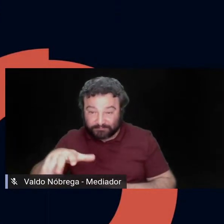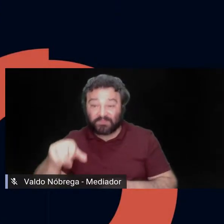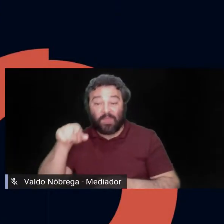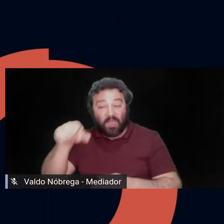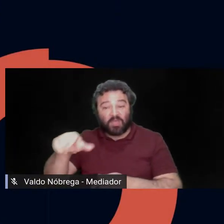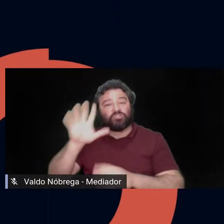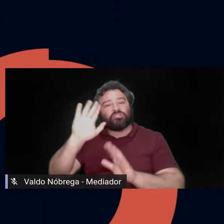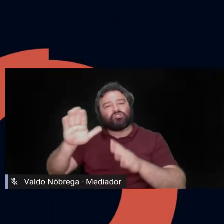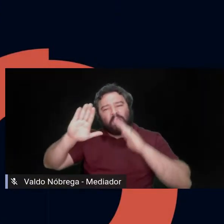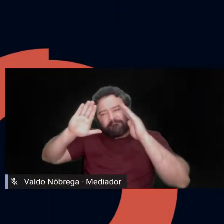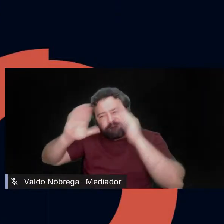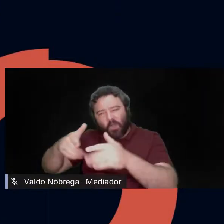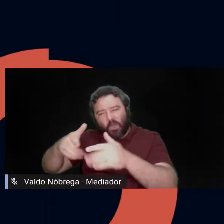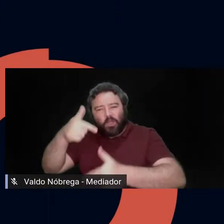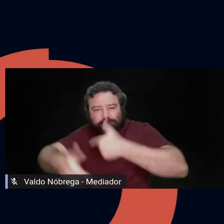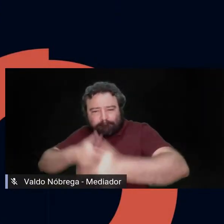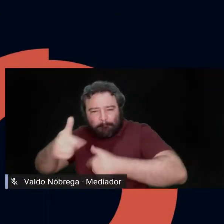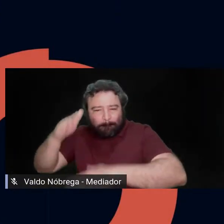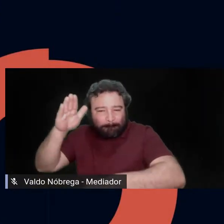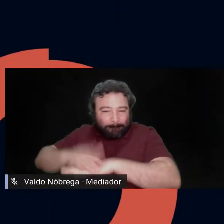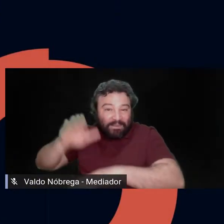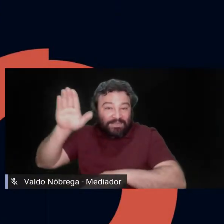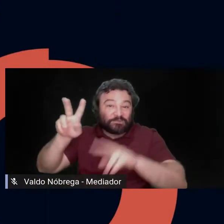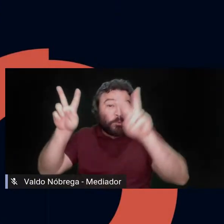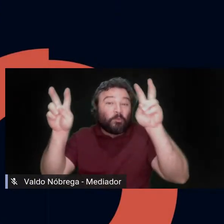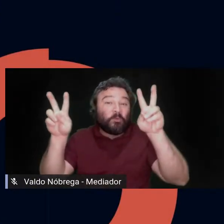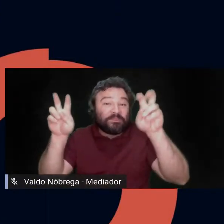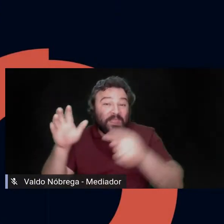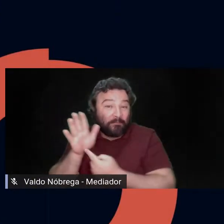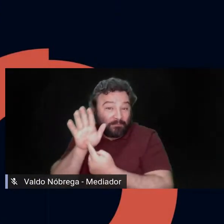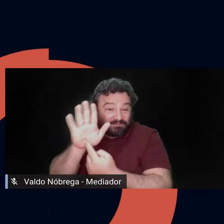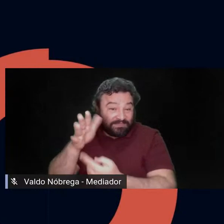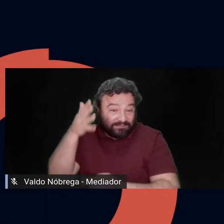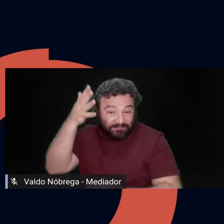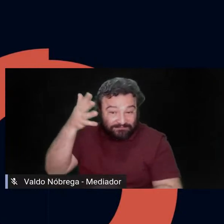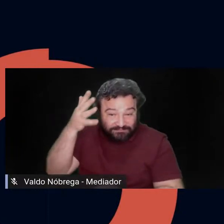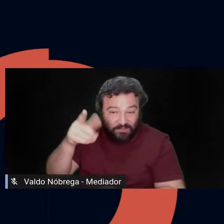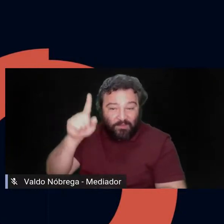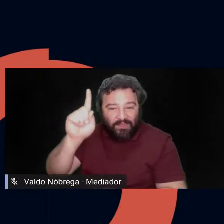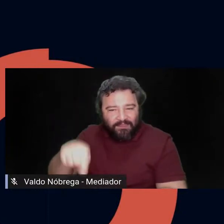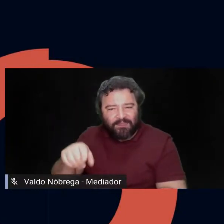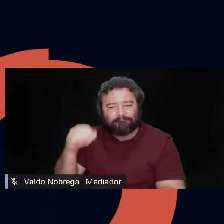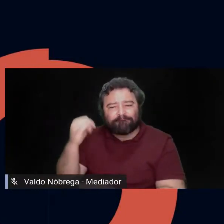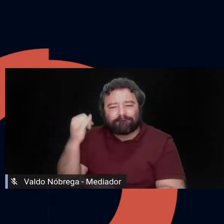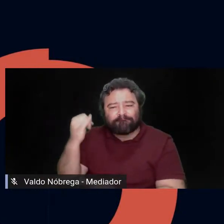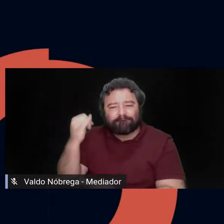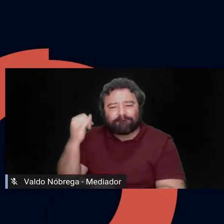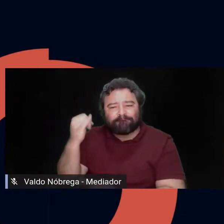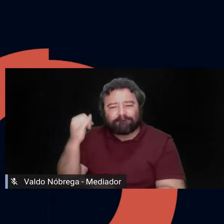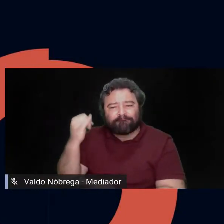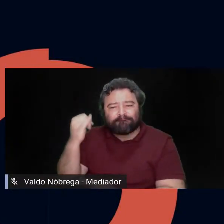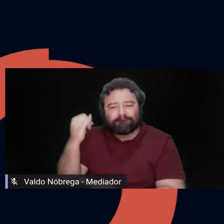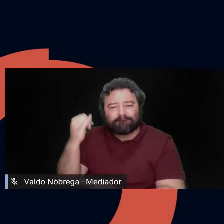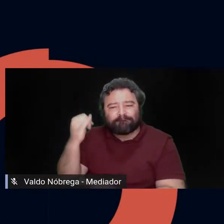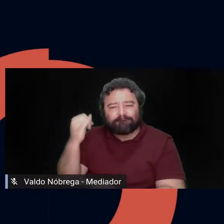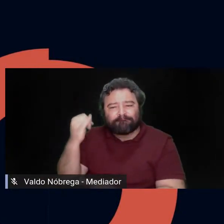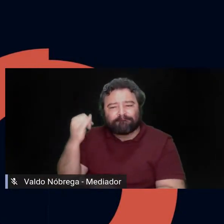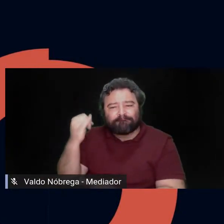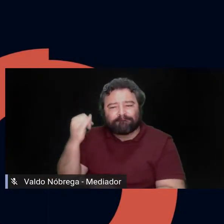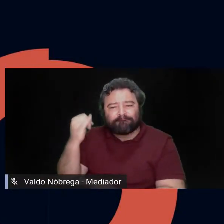travando. Então, eu também tenho experiência na área da linguagem com foco no trabalho, especificamente na